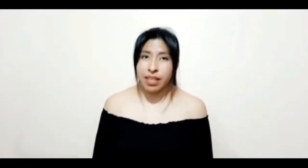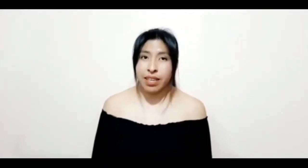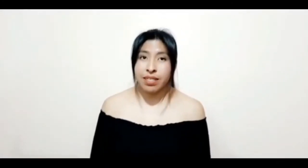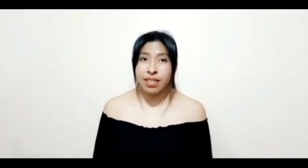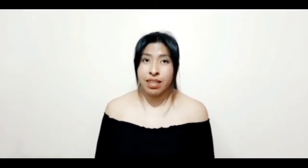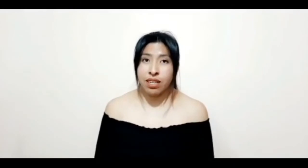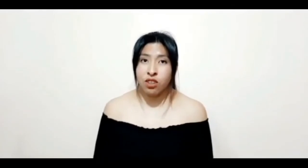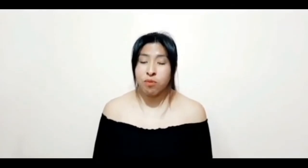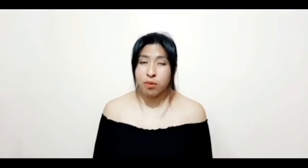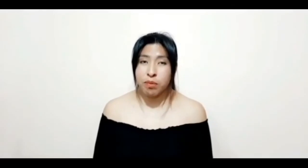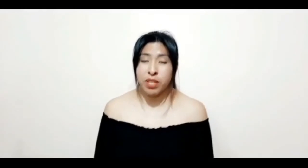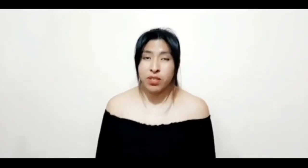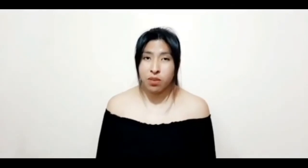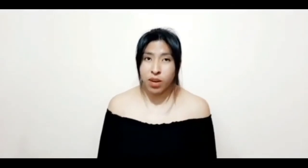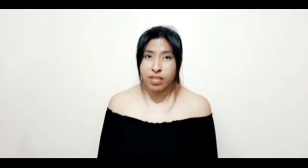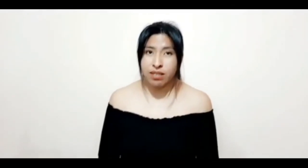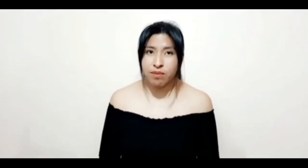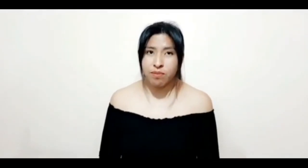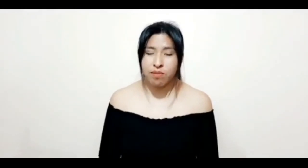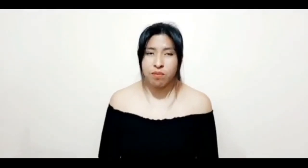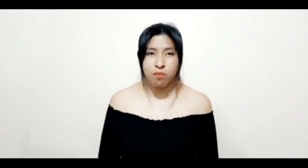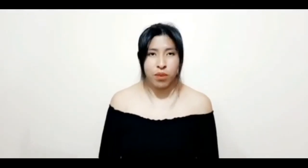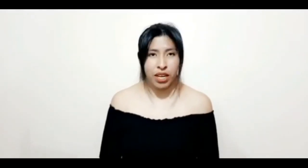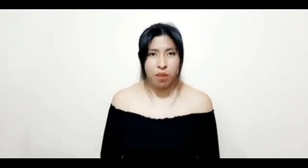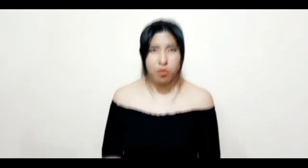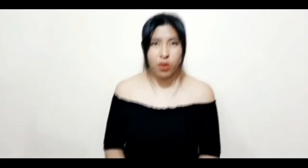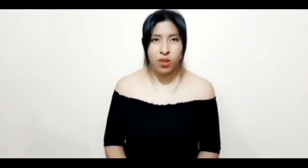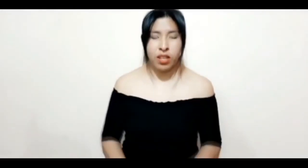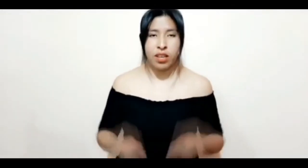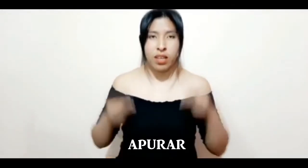Señas que tienen dos movimientos iguales. Por ejemplo,